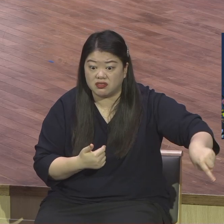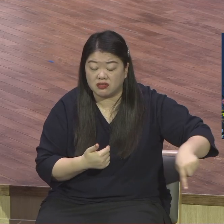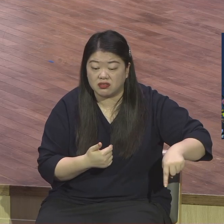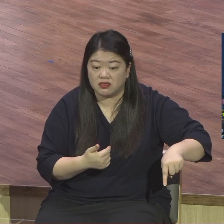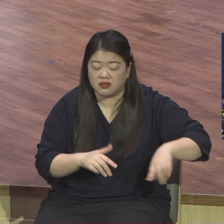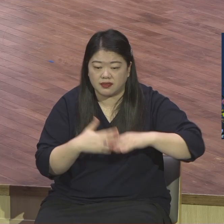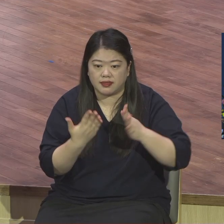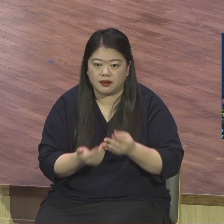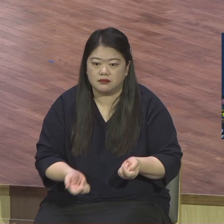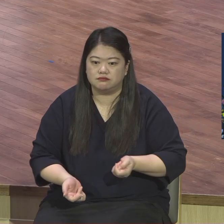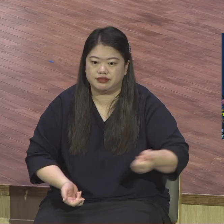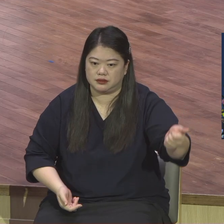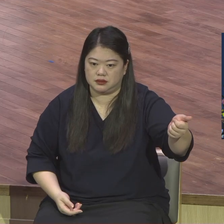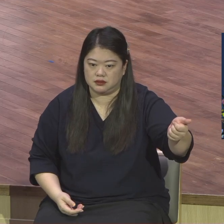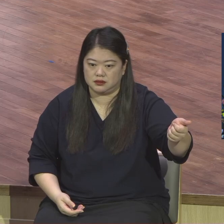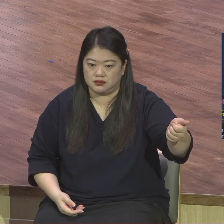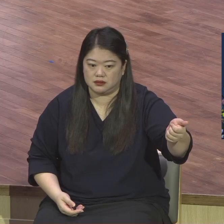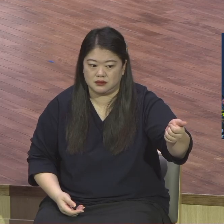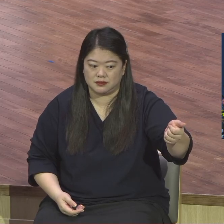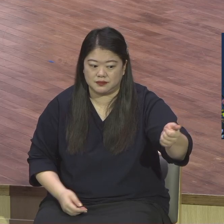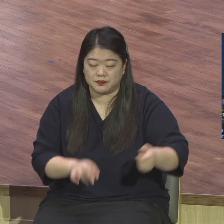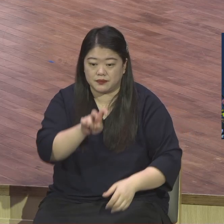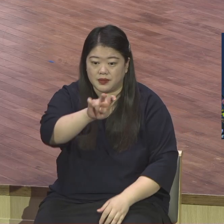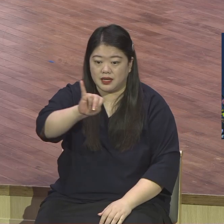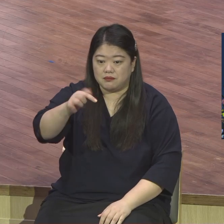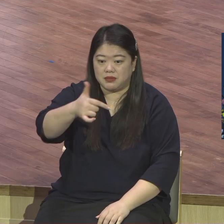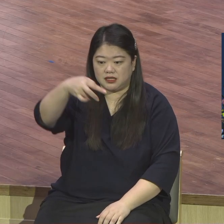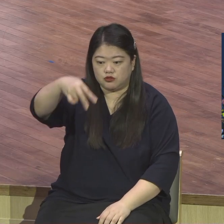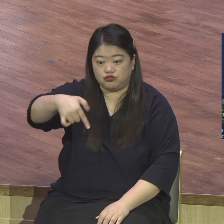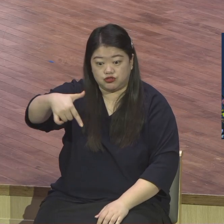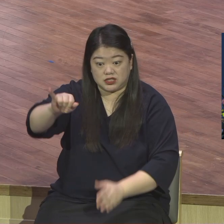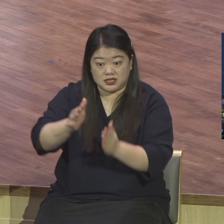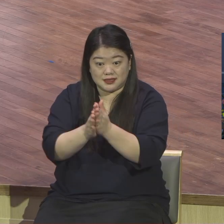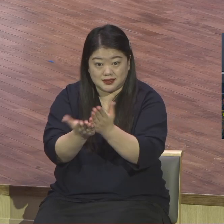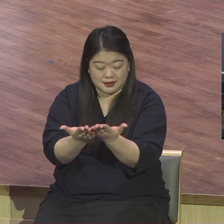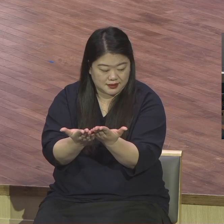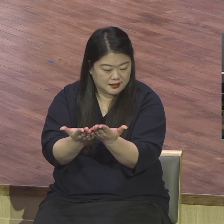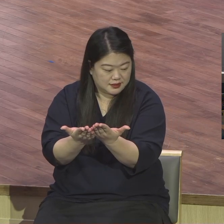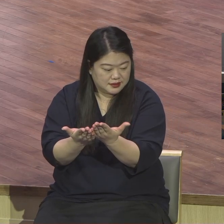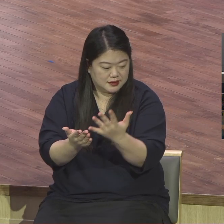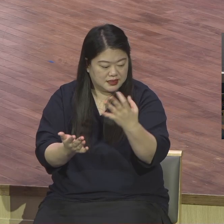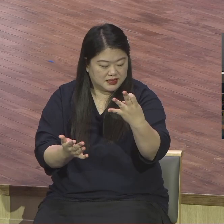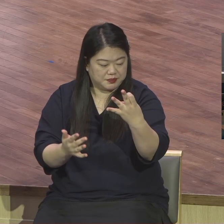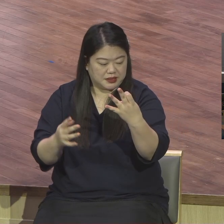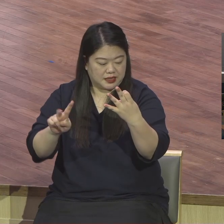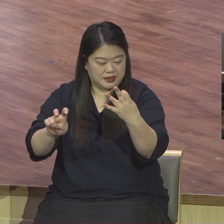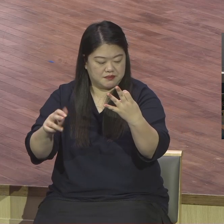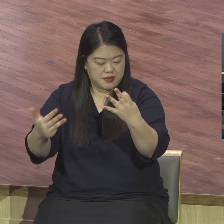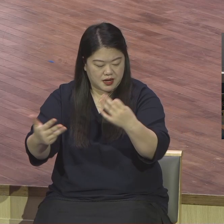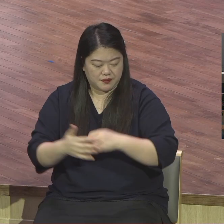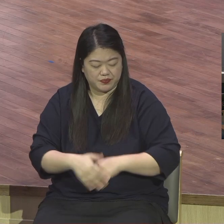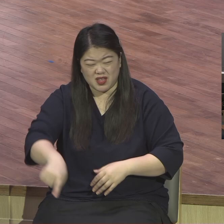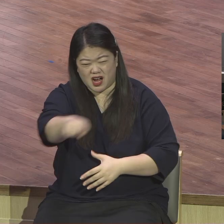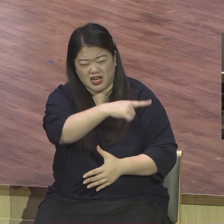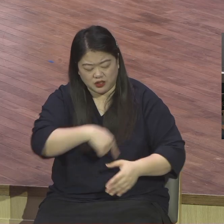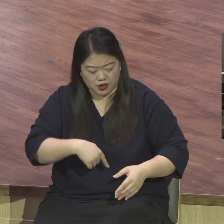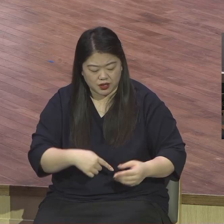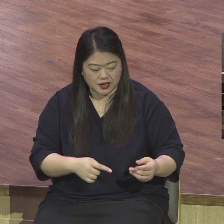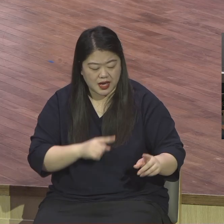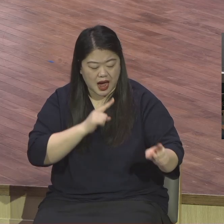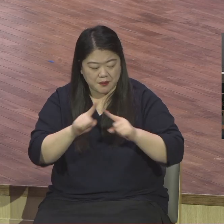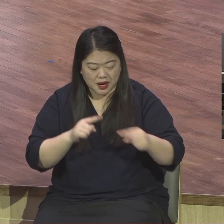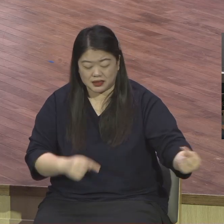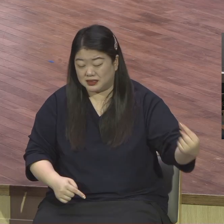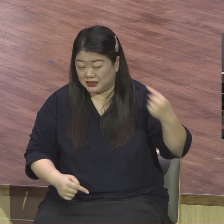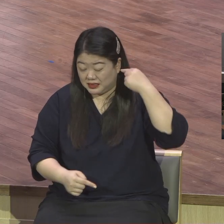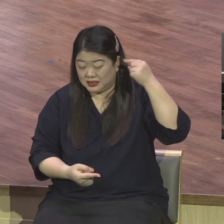들어갔습니다. 민수기 14장 28절에 이 사실을 밝혔습니다. 너희 말이 내 귀에 들린 대로